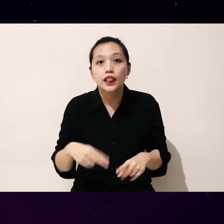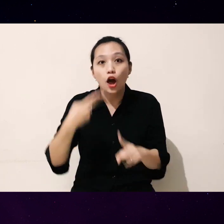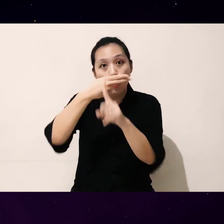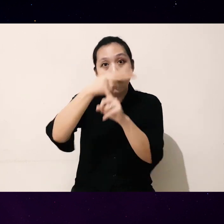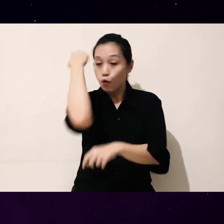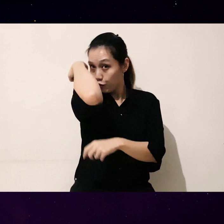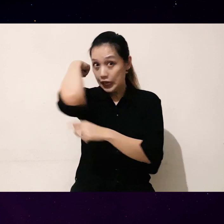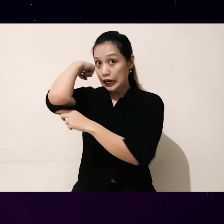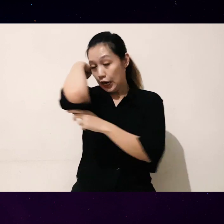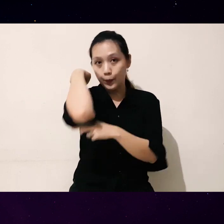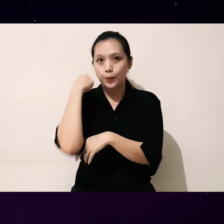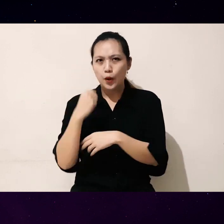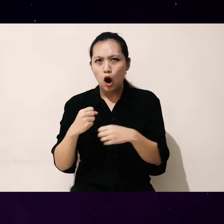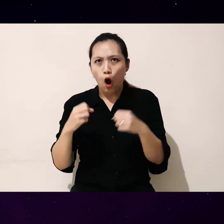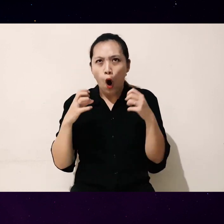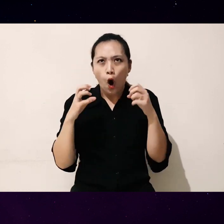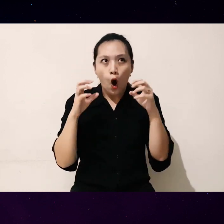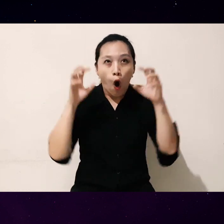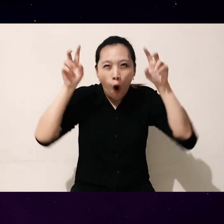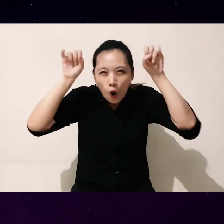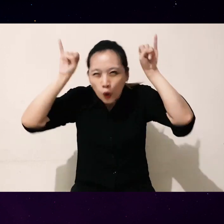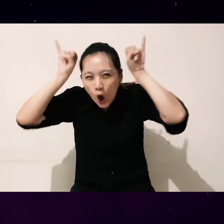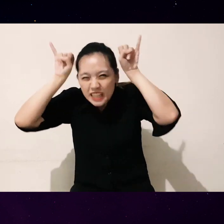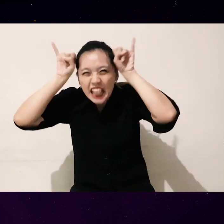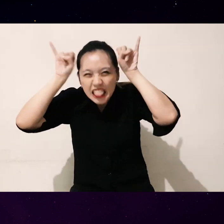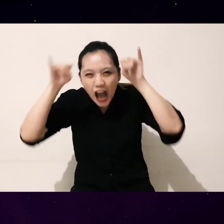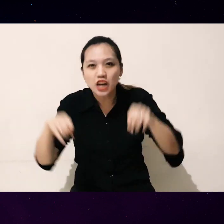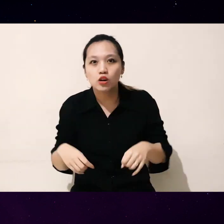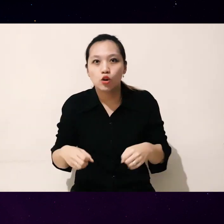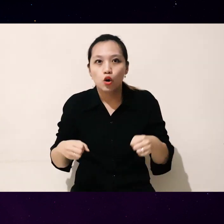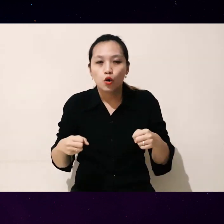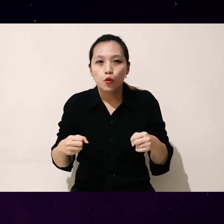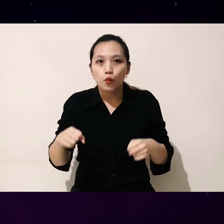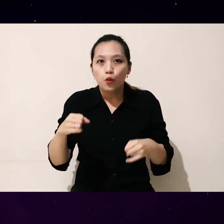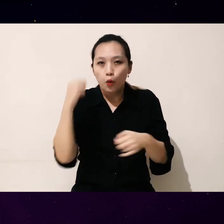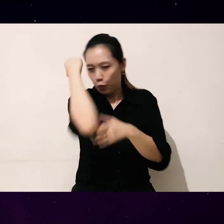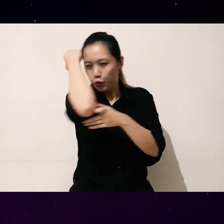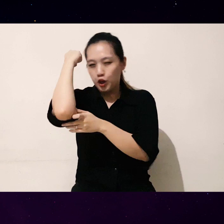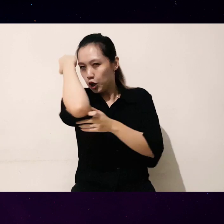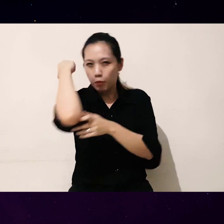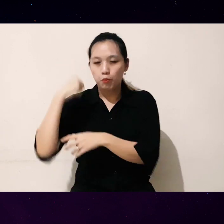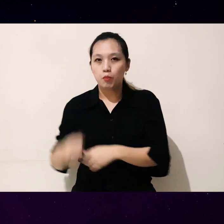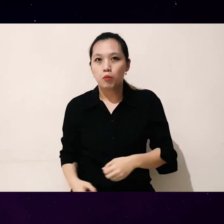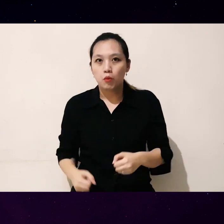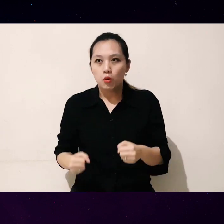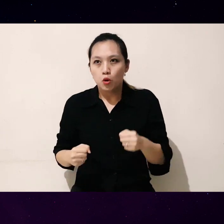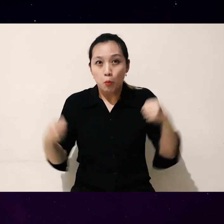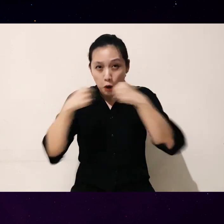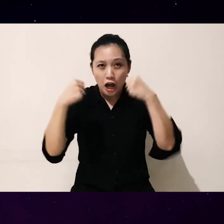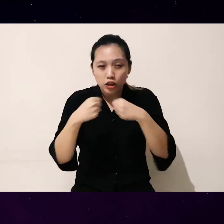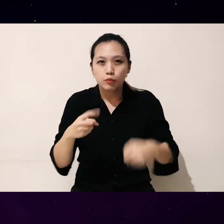laga, action, atau film-film horor sama cepatnya dengan orang yang baru berolahraga dengan